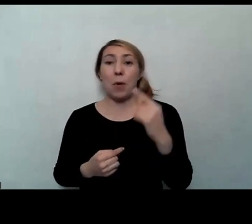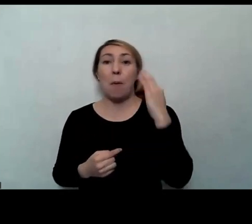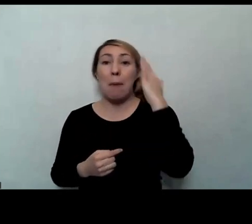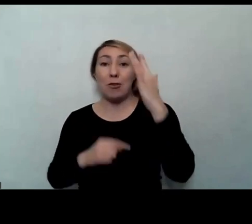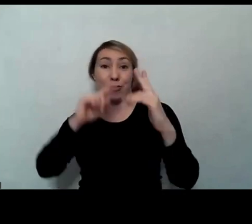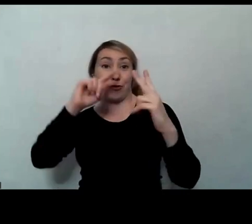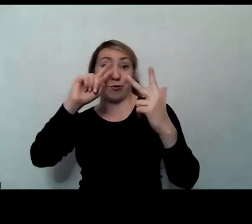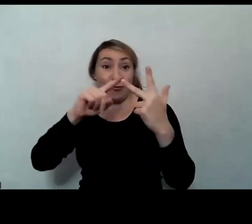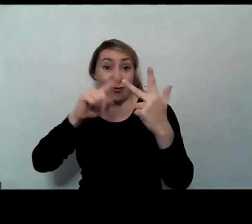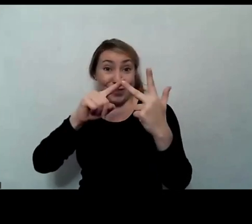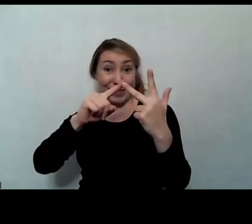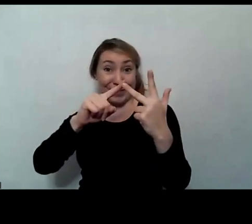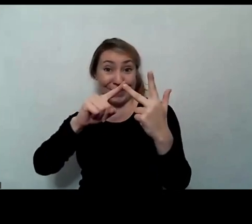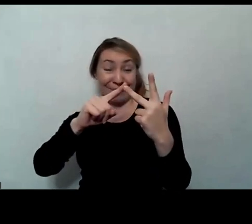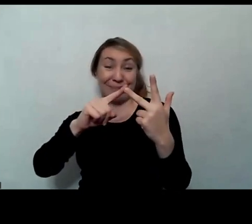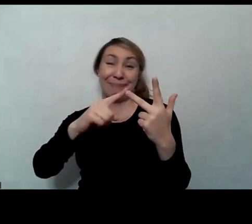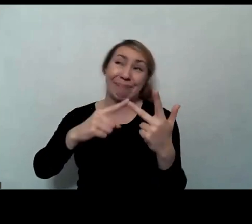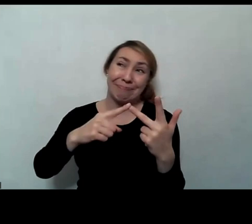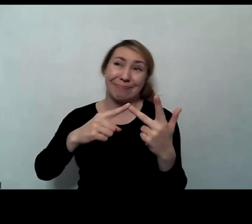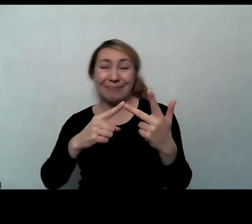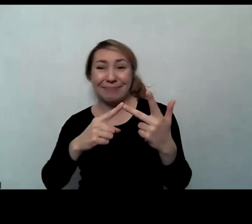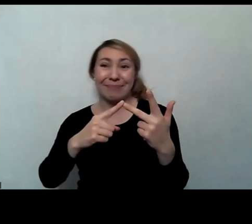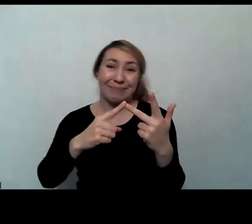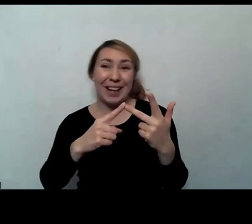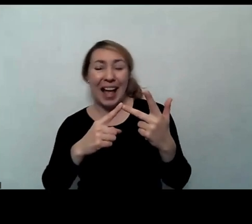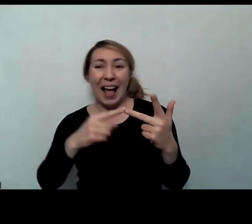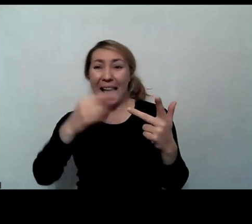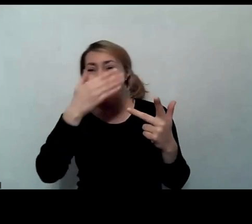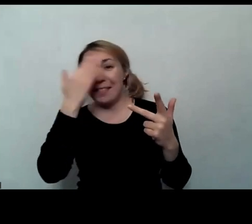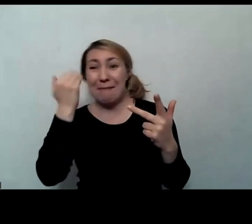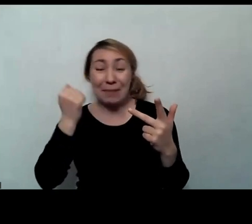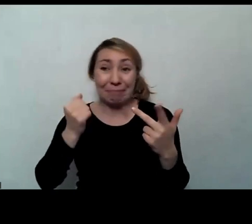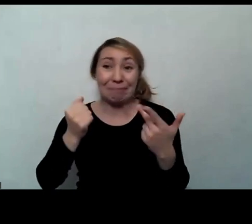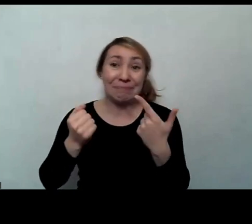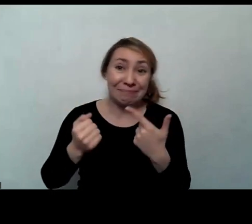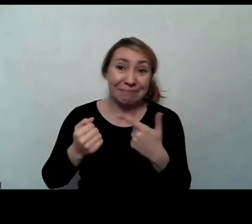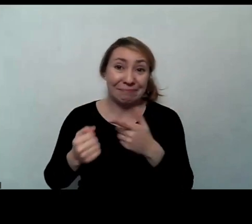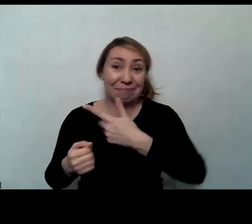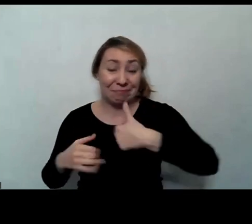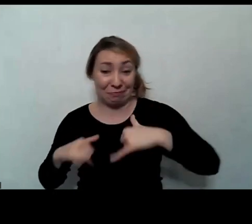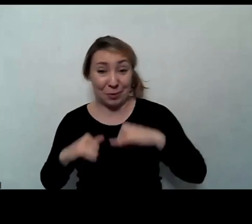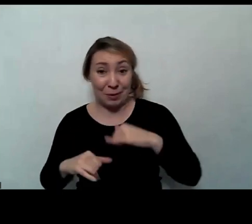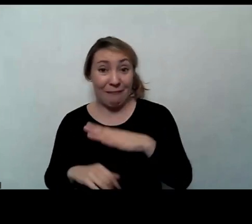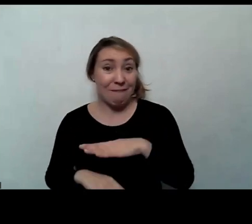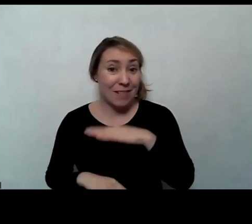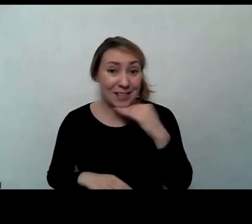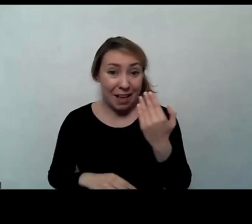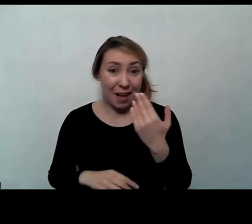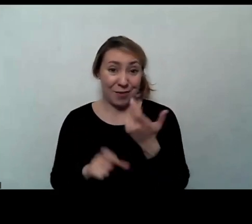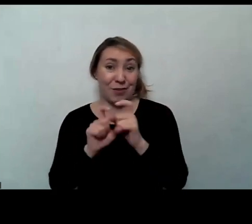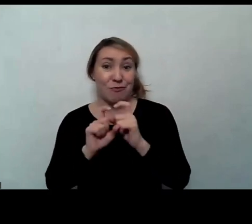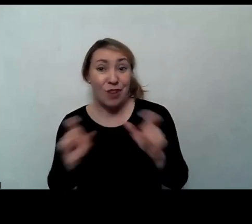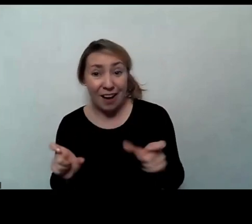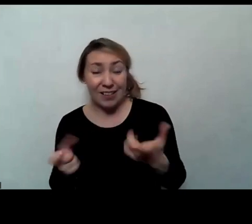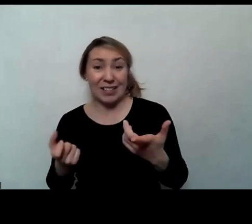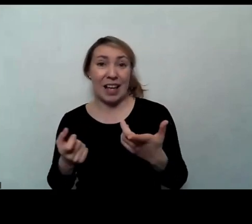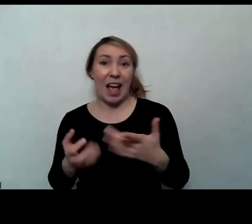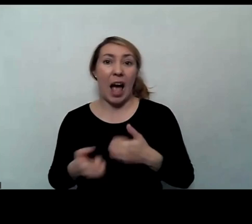3. Ale nie wiem, na ile starczy nam sił, czasu